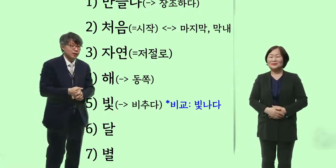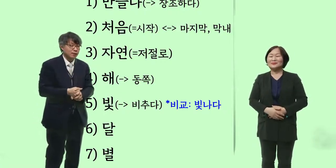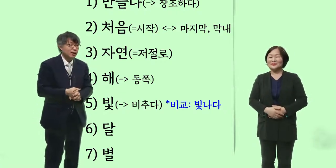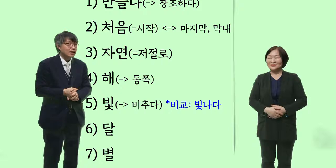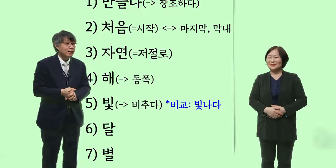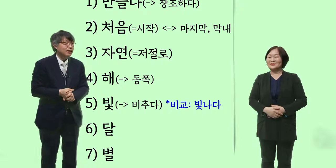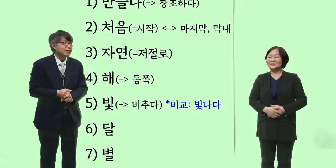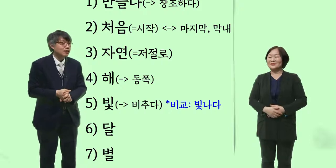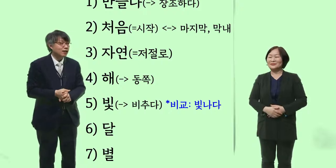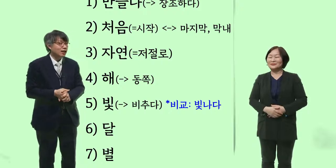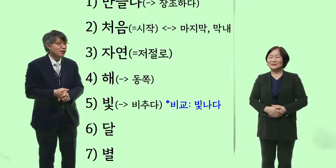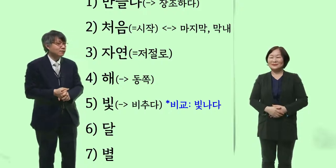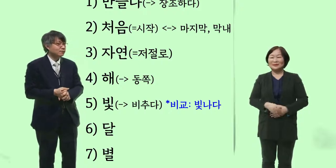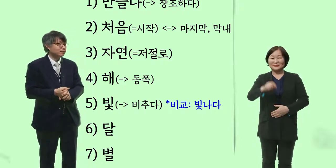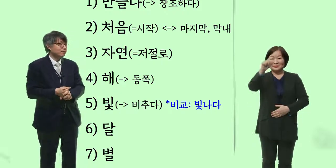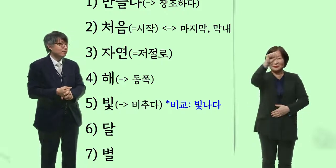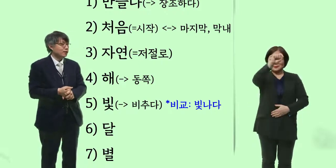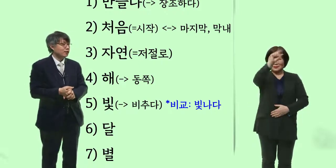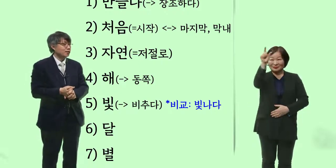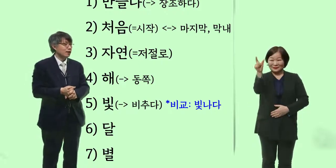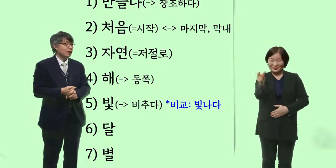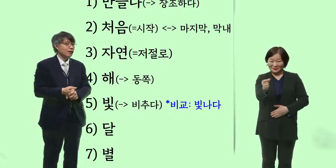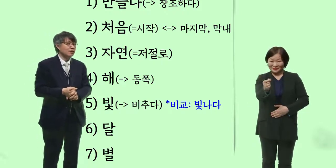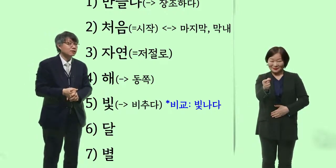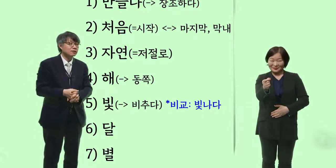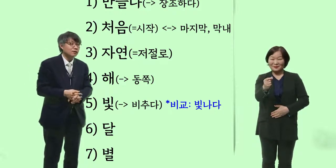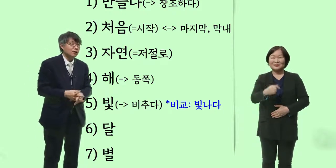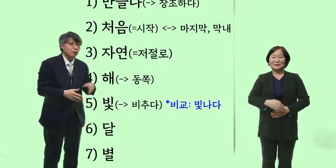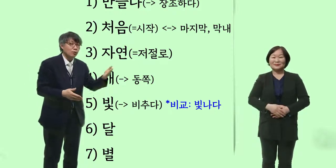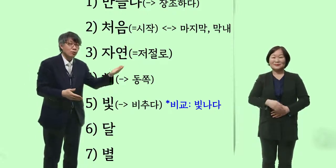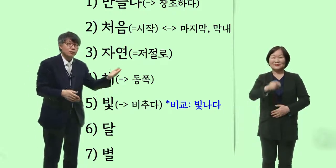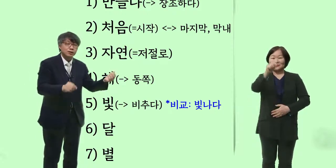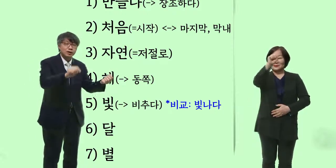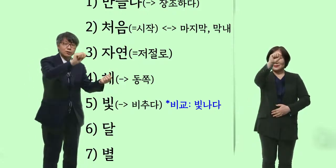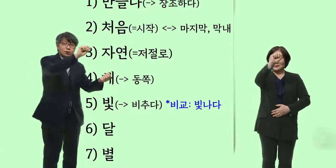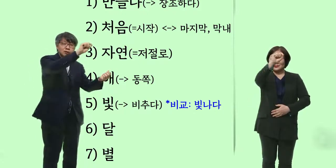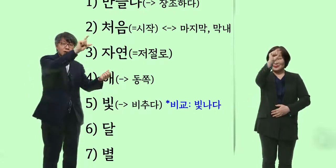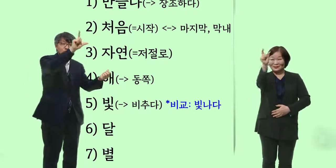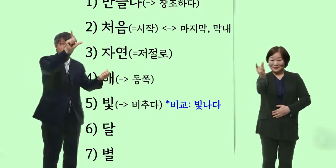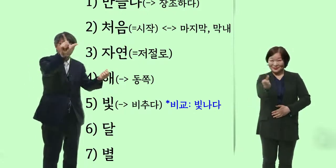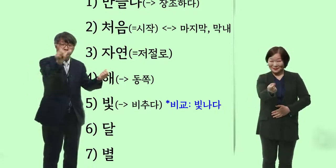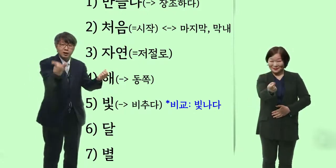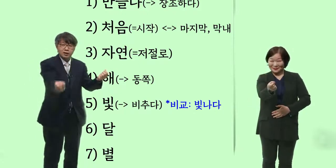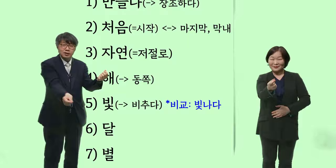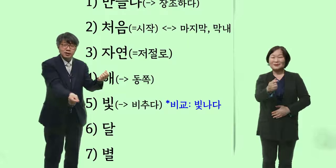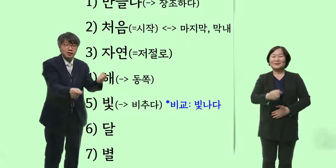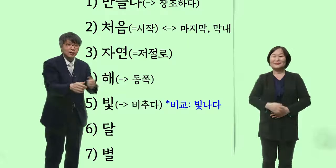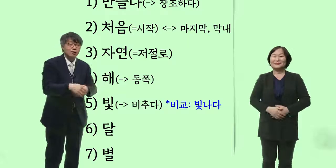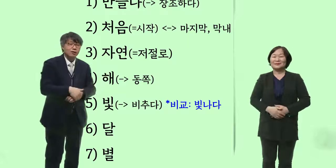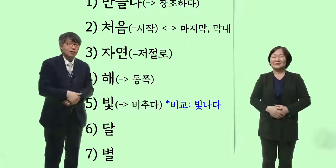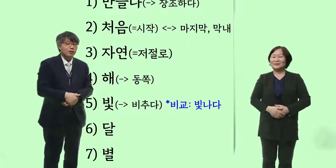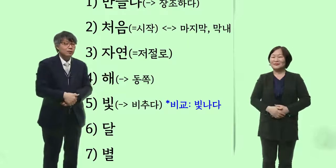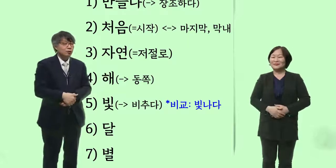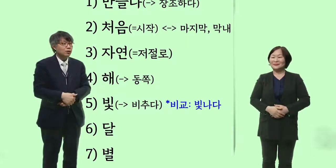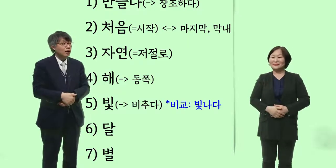되겠습니다. 달은 어떻게 할까요? 자, 달은 여기 보시면 이제 초승달 모양으로 이렇게 그리 있는 건데요. 뭐